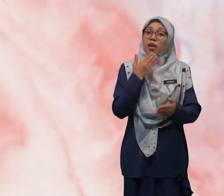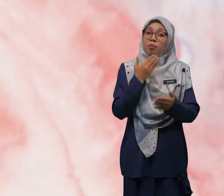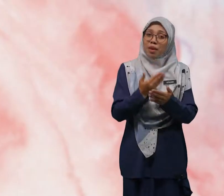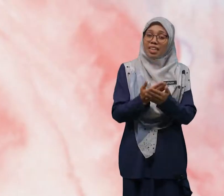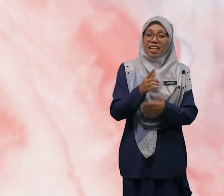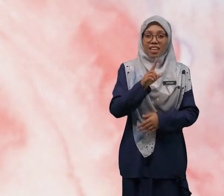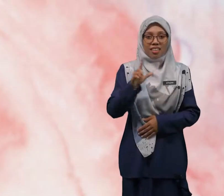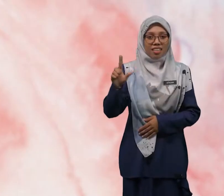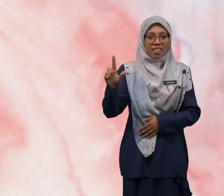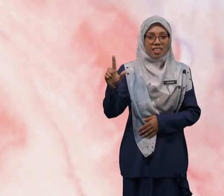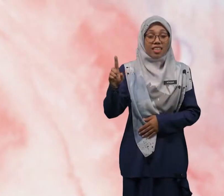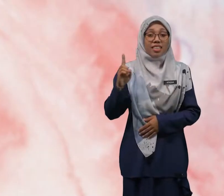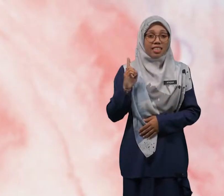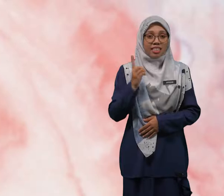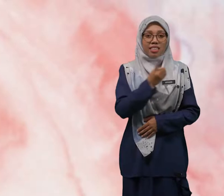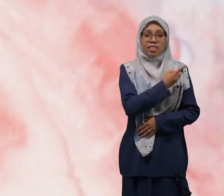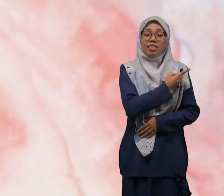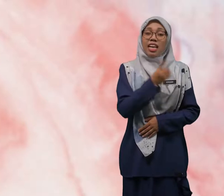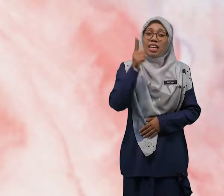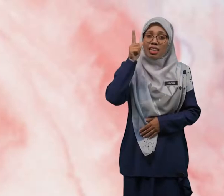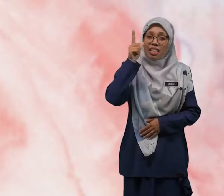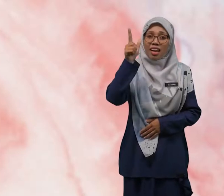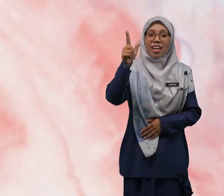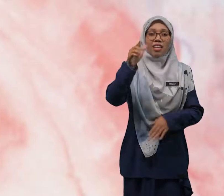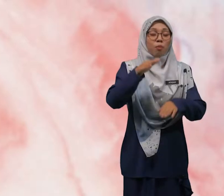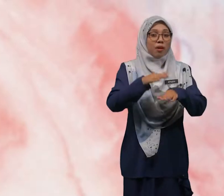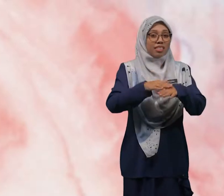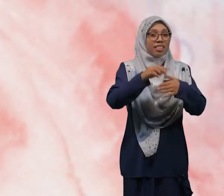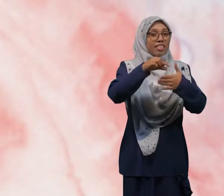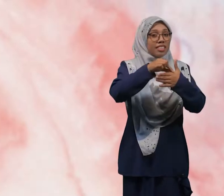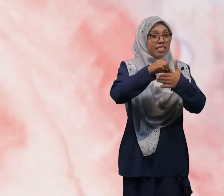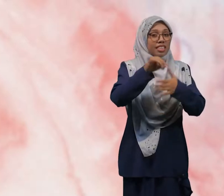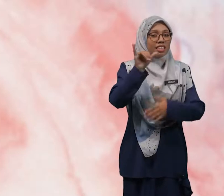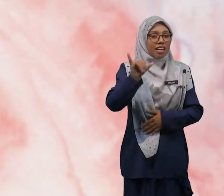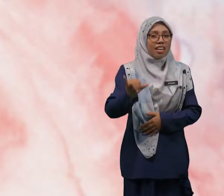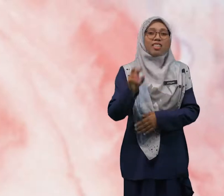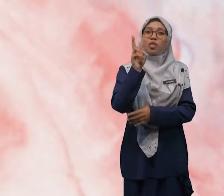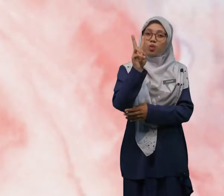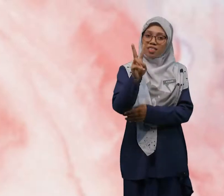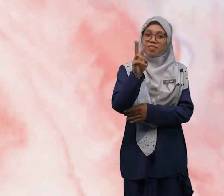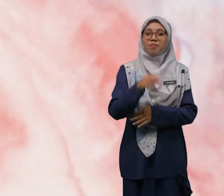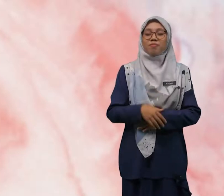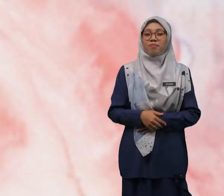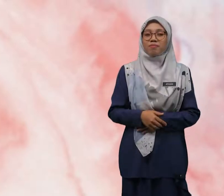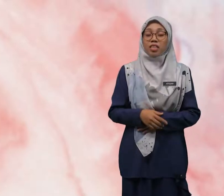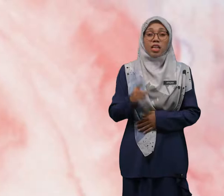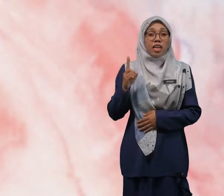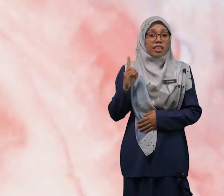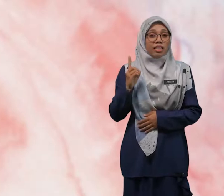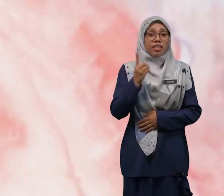Baiklah kita lihai Spade isi yang kedua kita